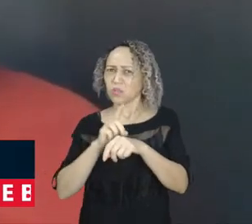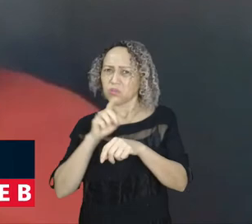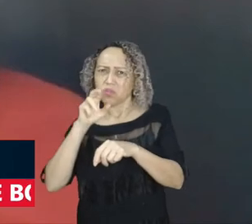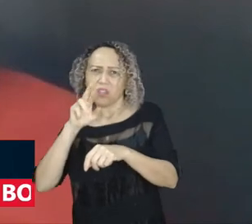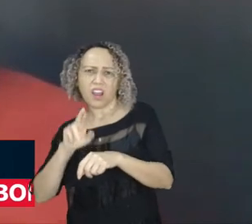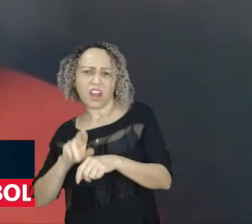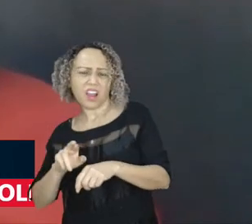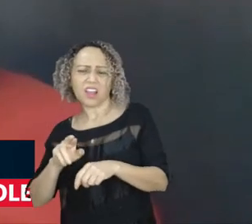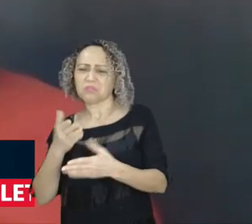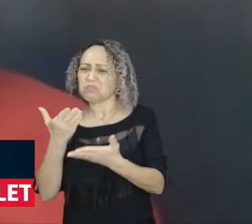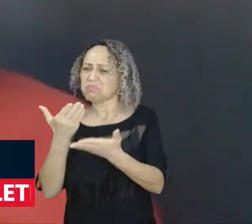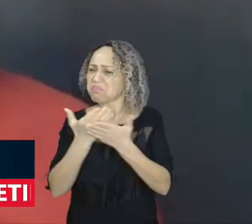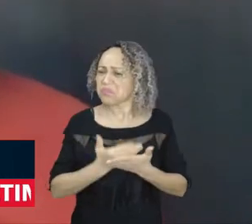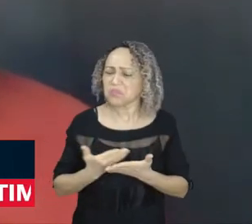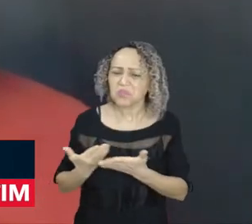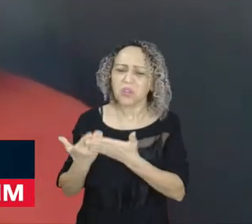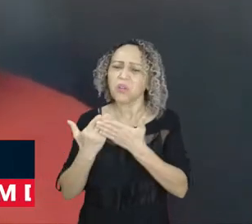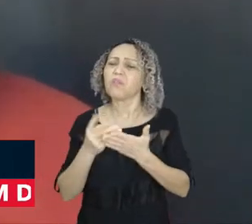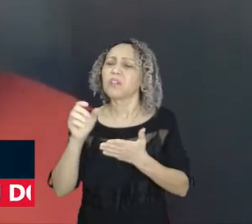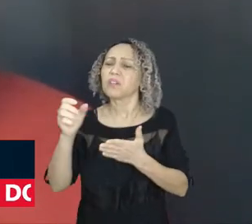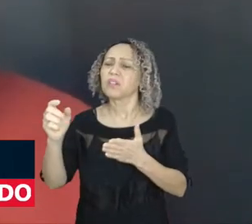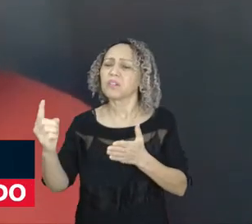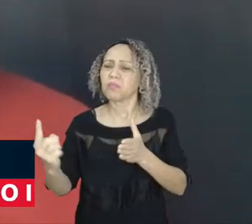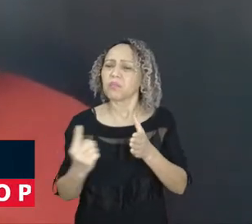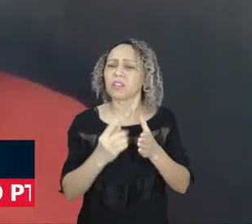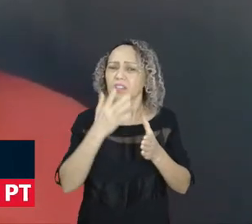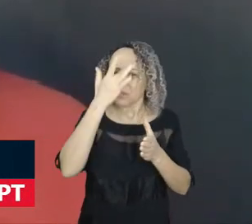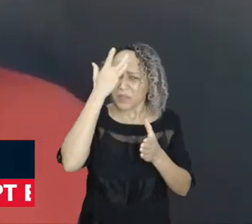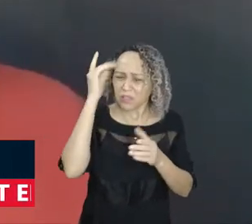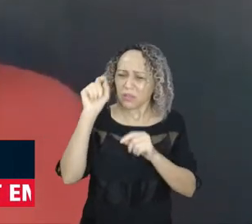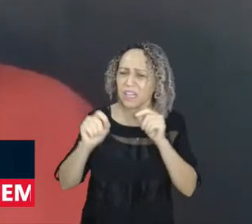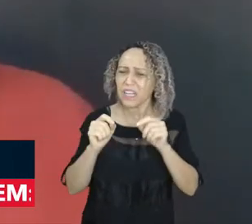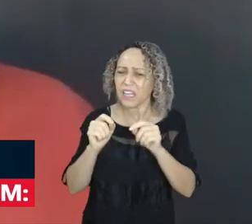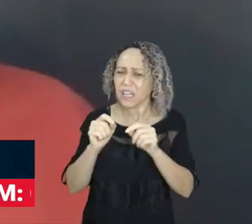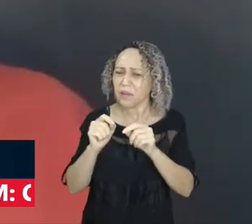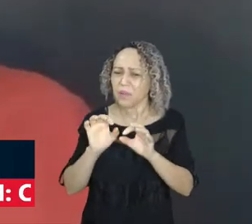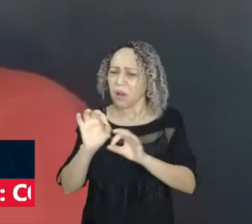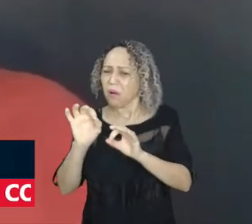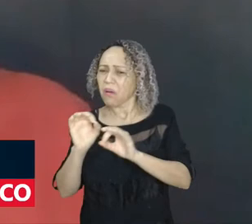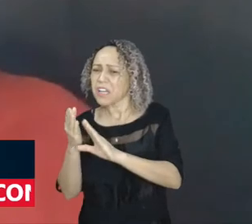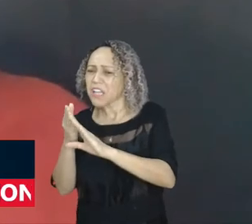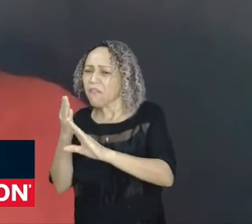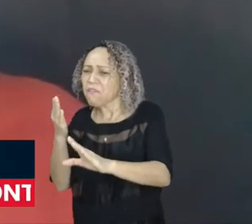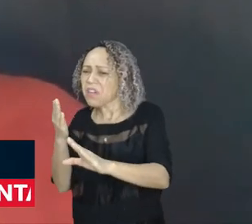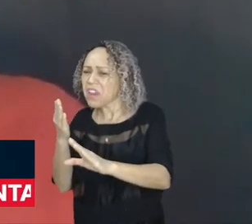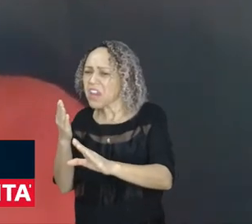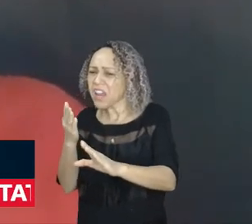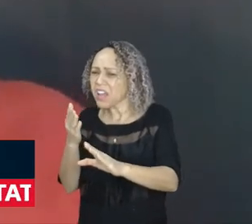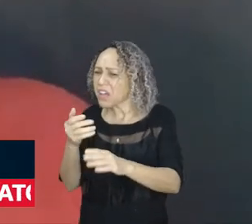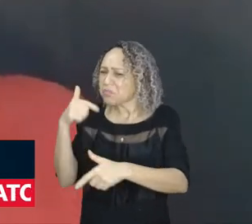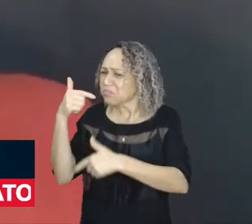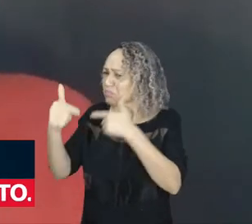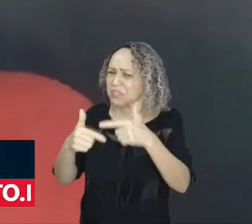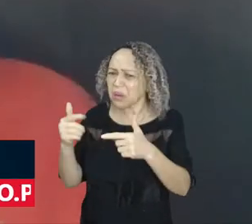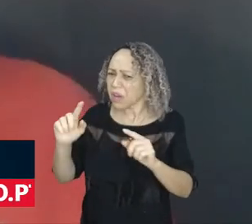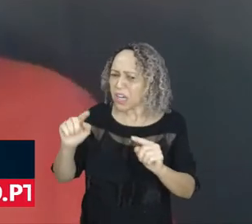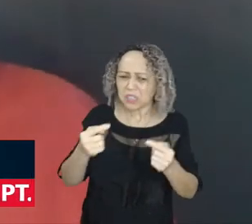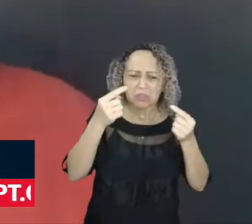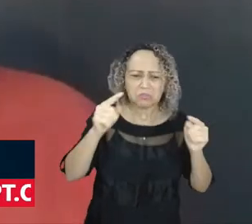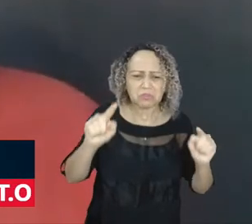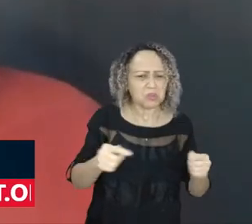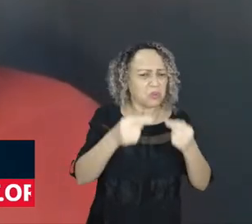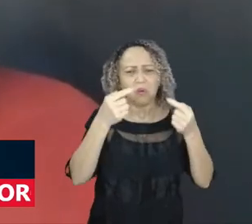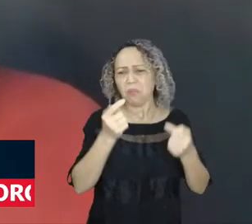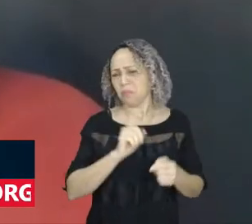e colocou essas pessoas para organizar fila, porque não gostava delas, porque não eram pessoas que obedeciam